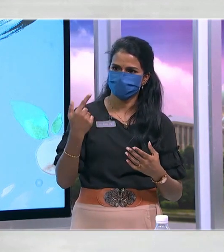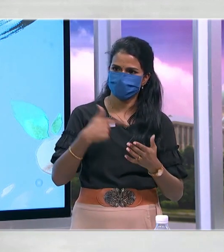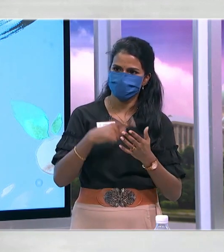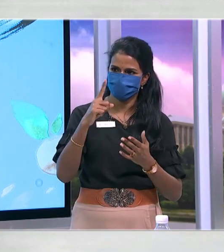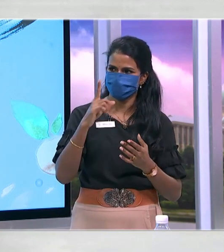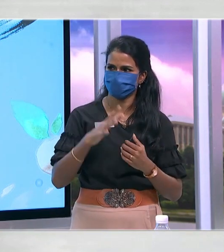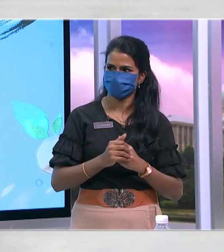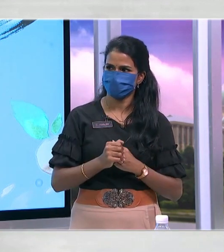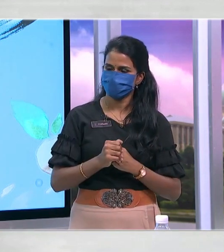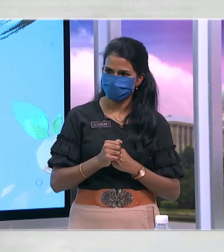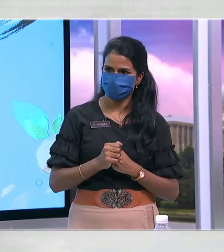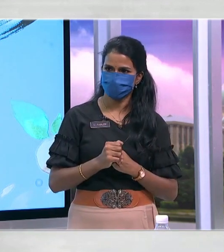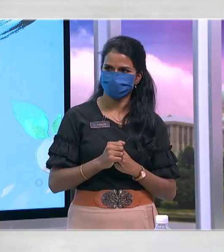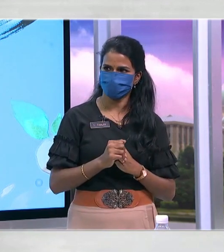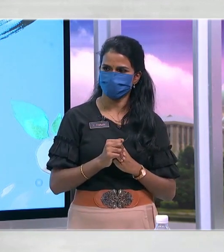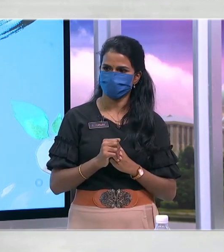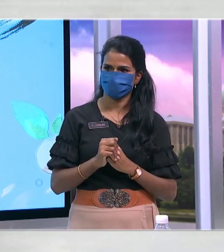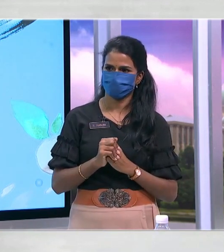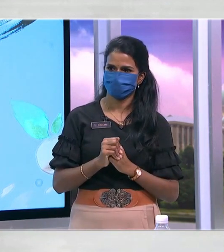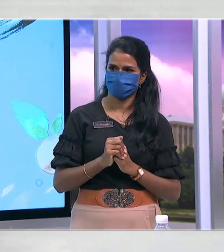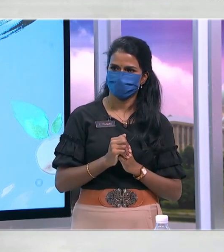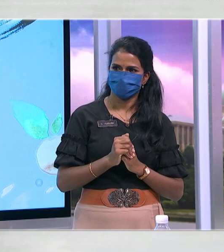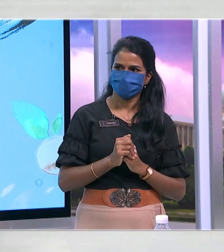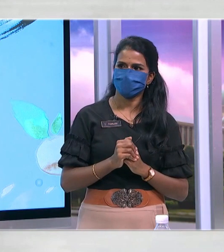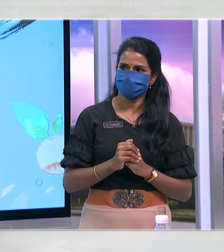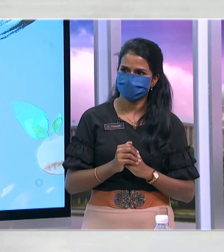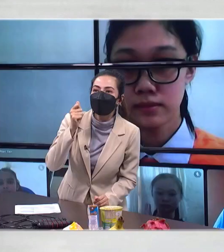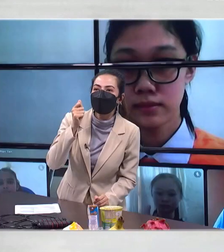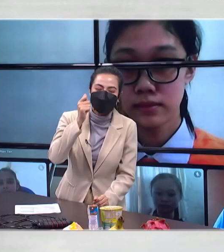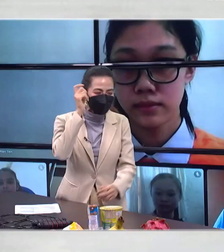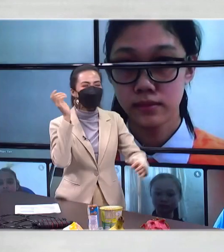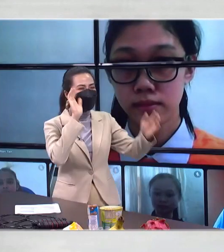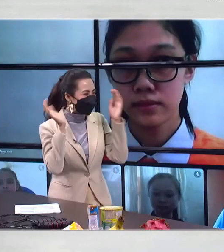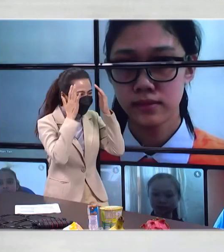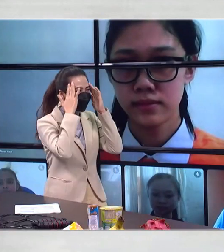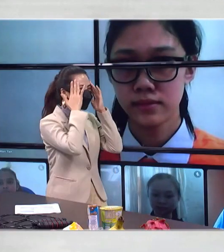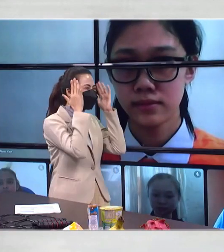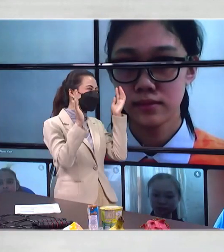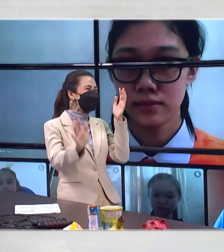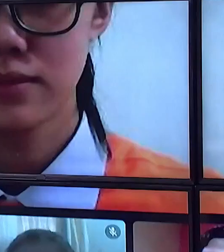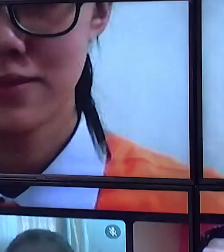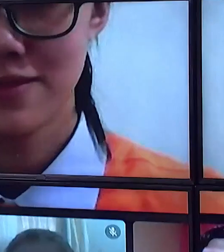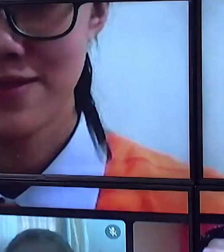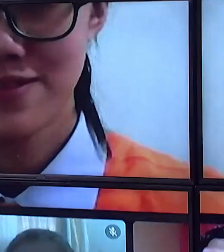lagi seorang. Okay. Boleh. Siapa yang belum jawab lagi tu? Kakak Ellie. Alamak, Kakak Ellie ke?